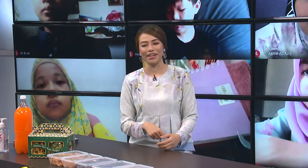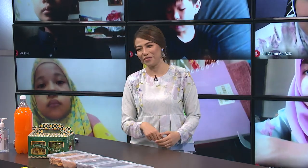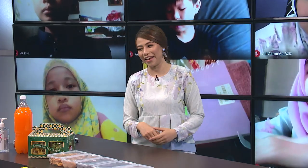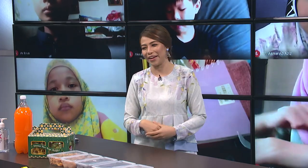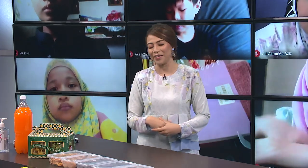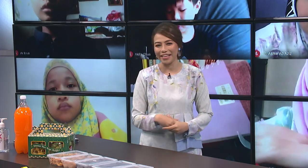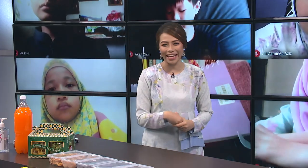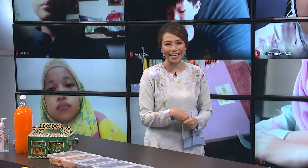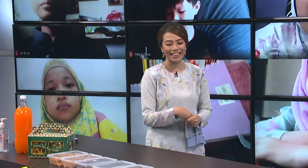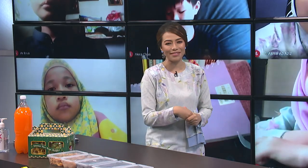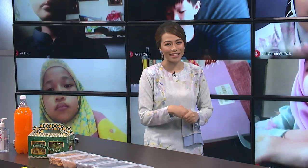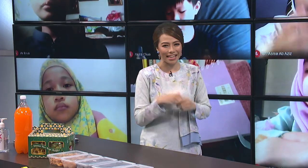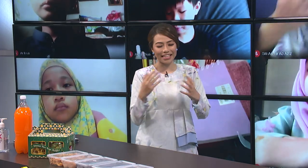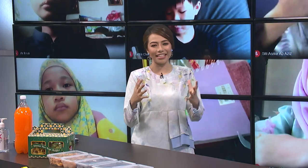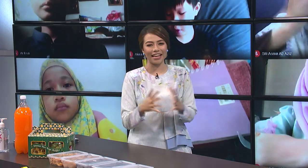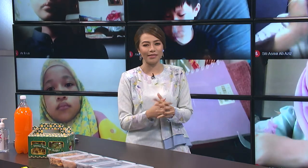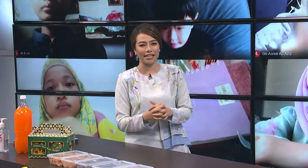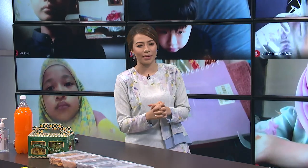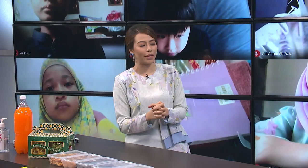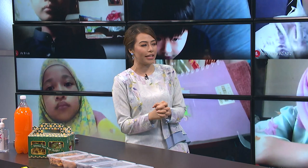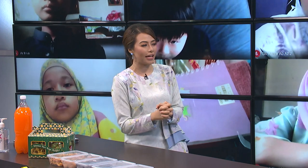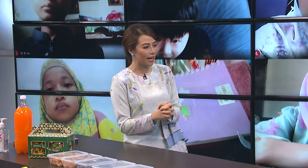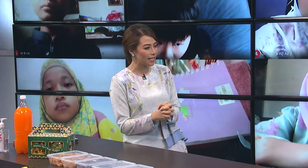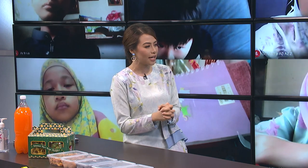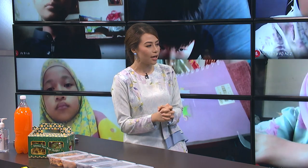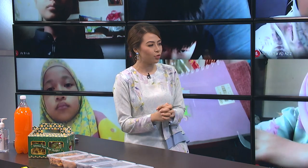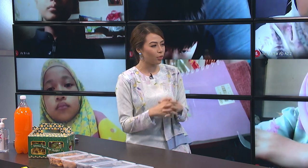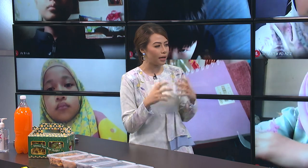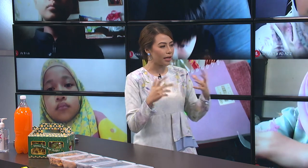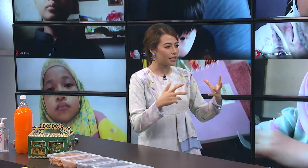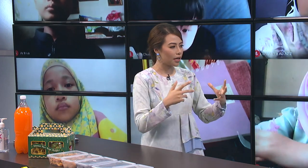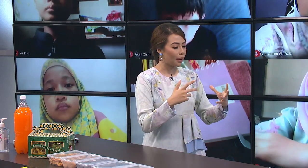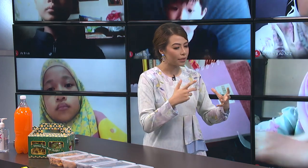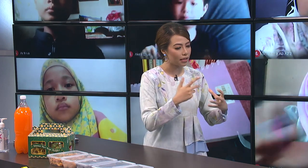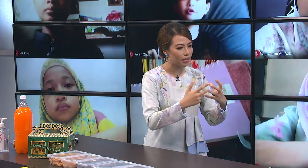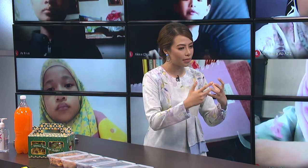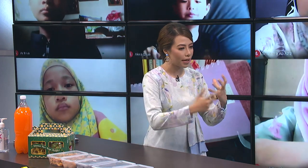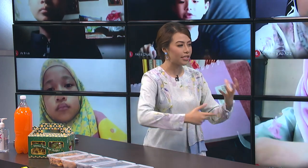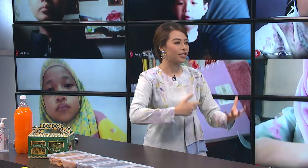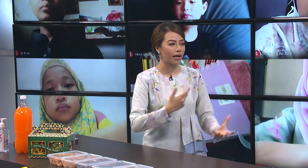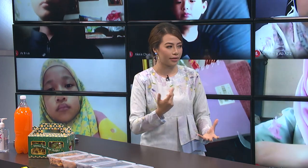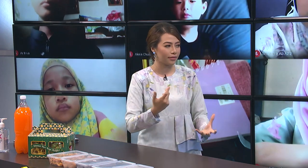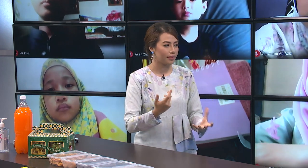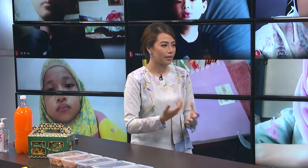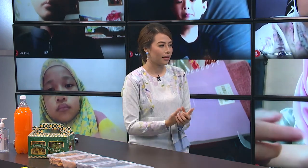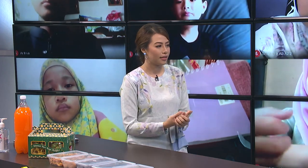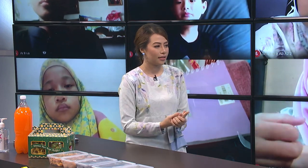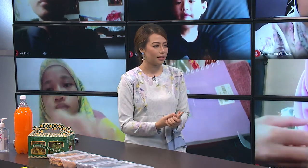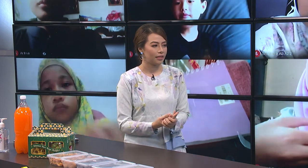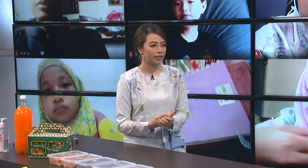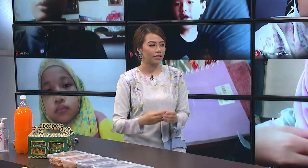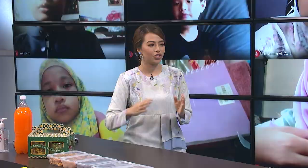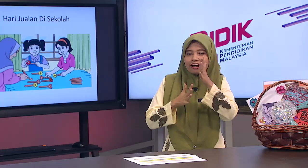Akak Eli Arifin. Okey, kita masih lagi dalam subjek pendidikan khas untuk belajar apa bahasa isyarat. Ya,